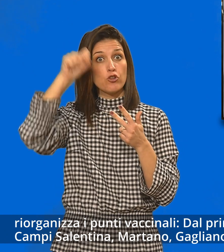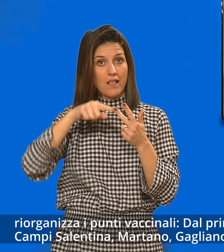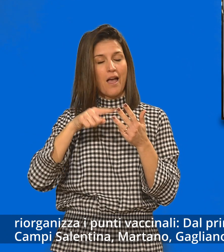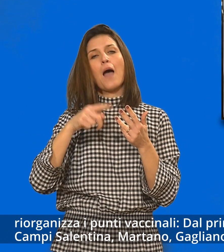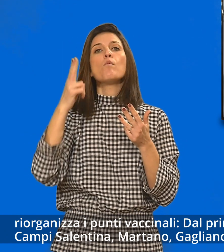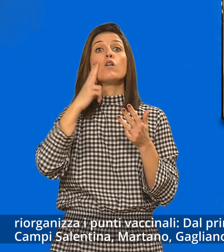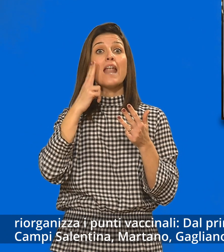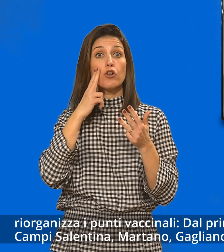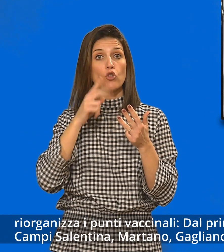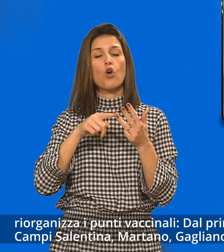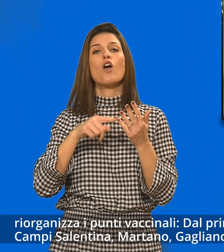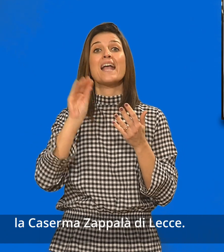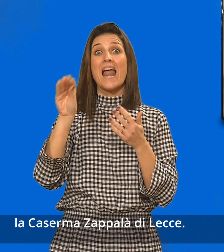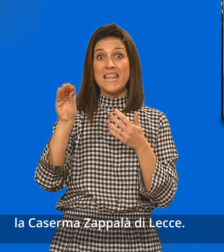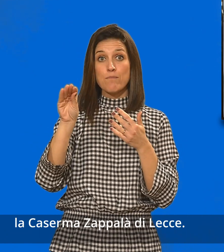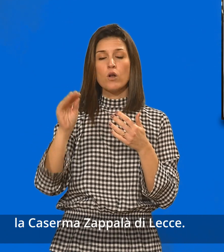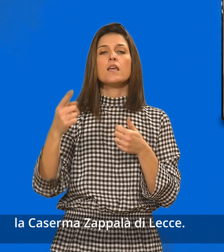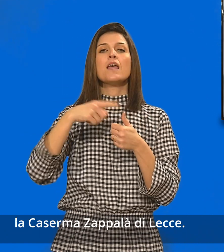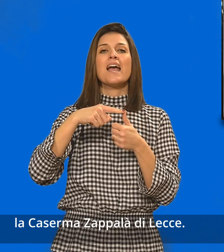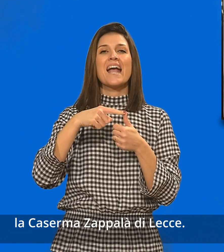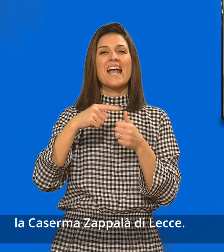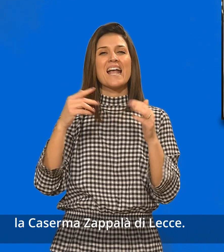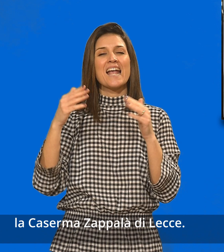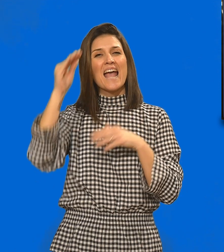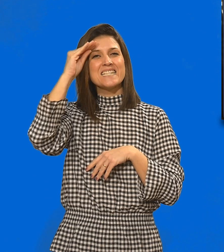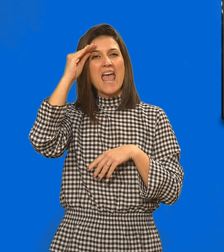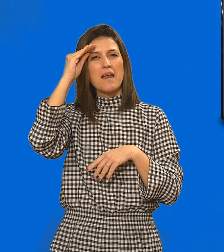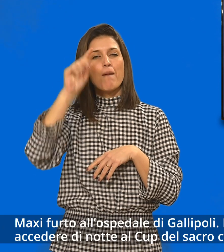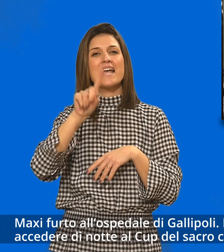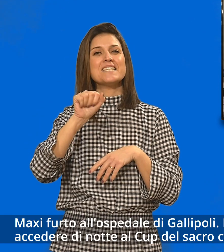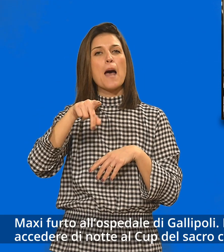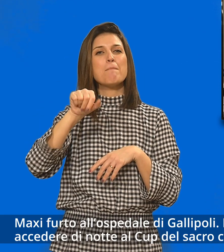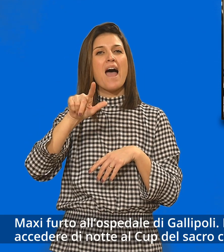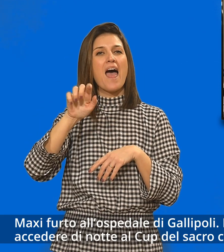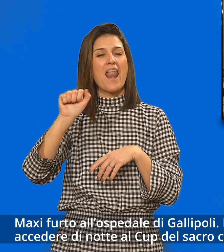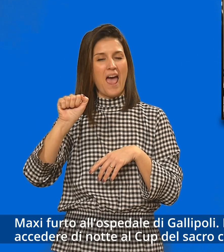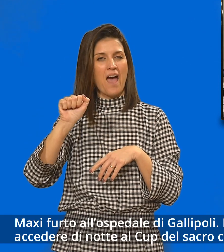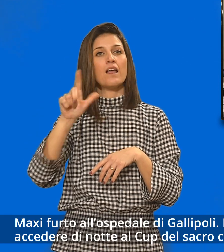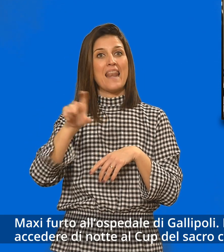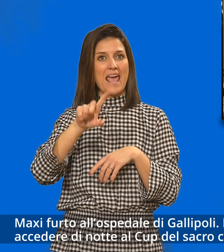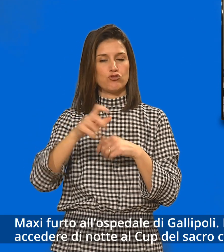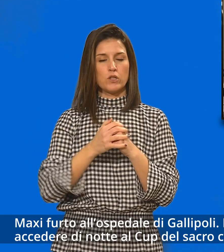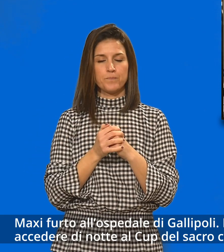gallipoli e la caserma zappalà di lecce maxi furto all'ospedale di